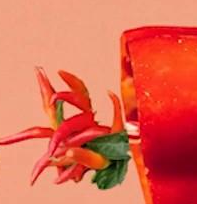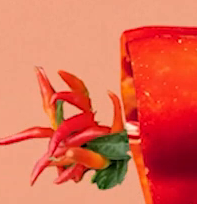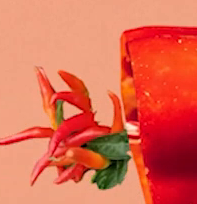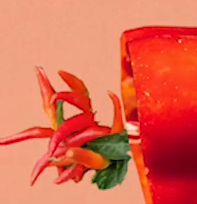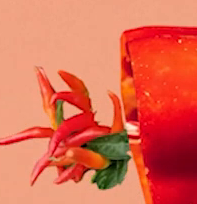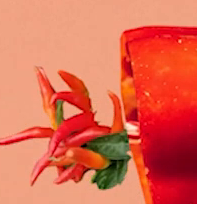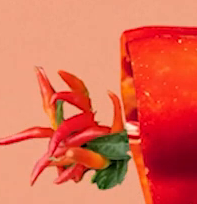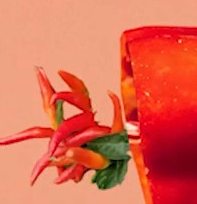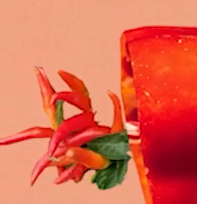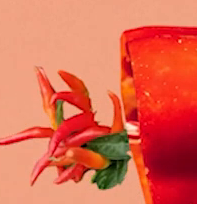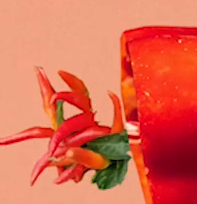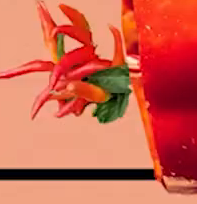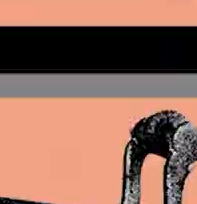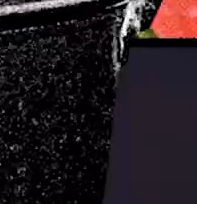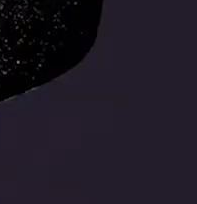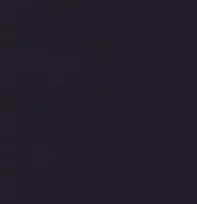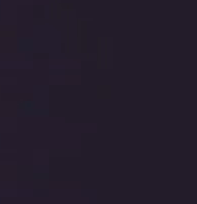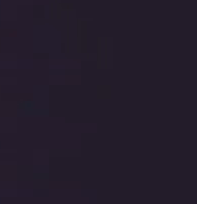lá